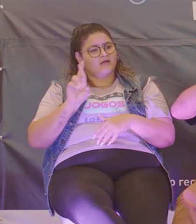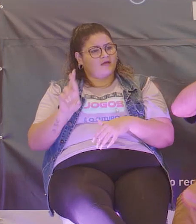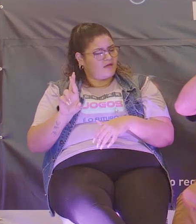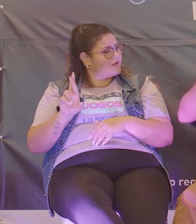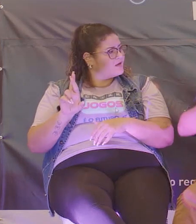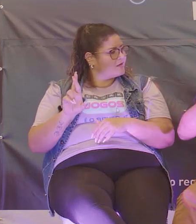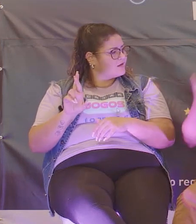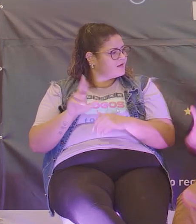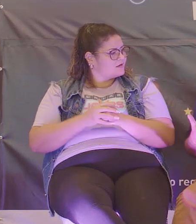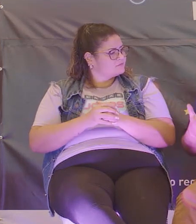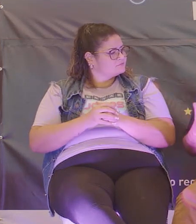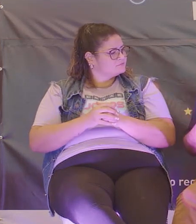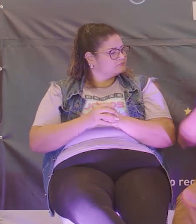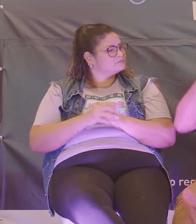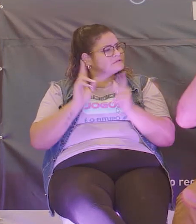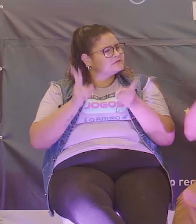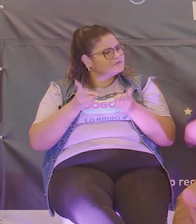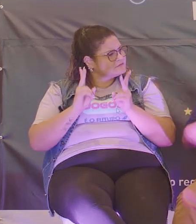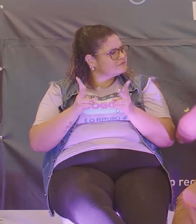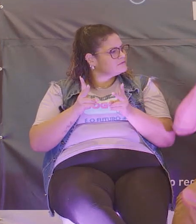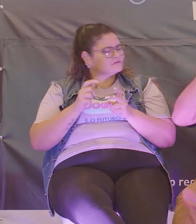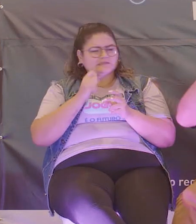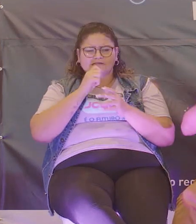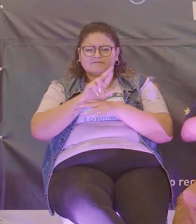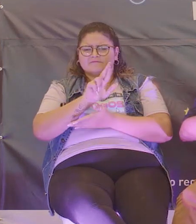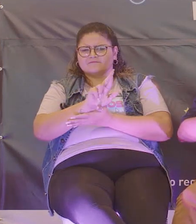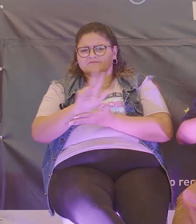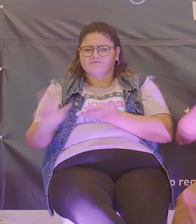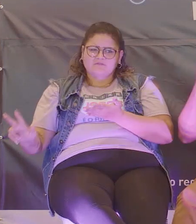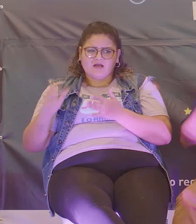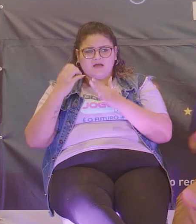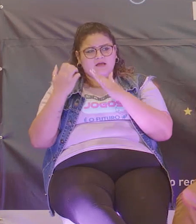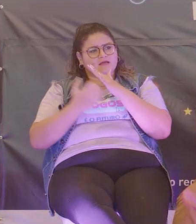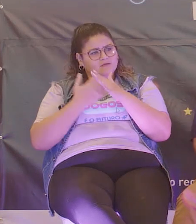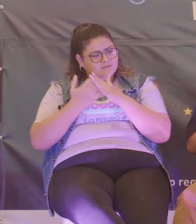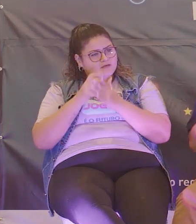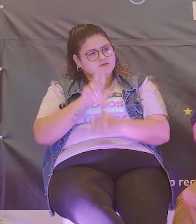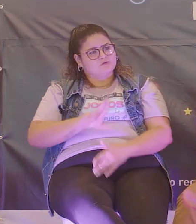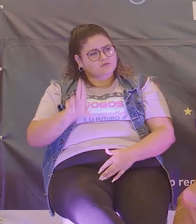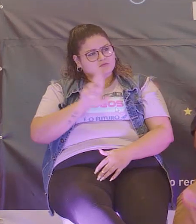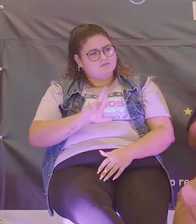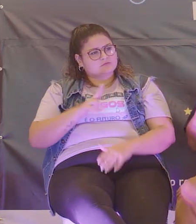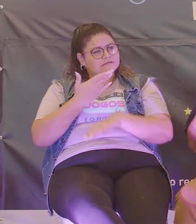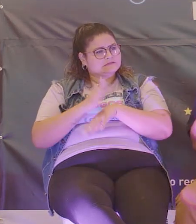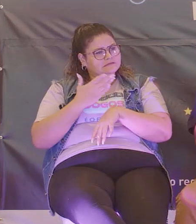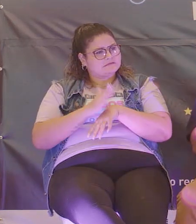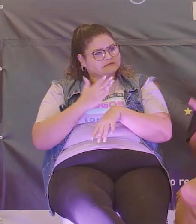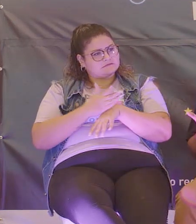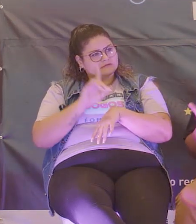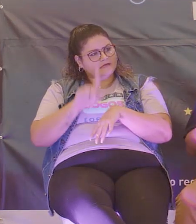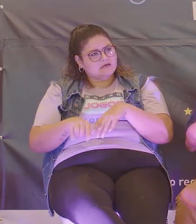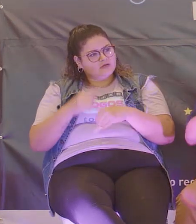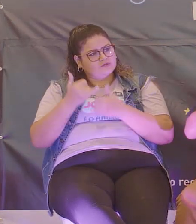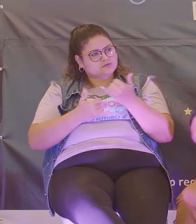para treinamento o tempo todo. Então, existem muitas empresas que vivem de fazer projetos de treinamento. E jogar por si só,